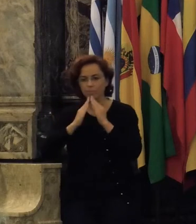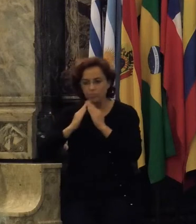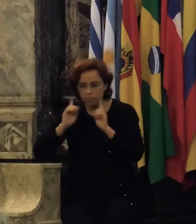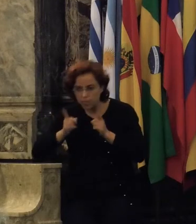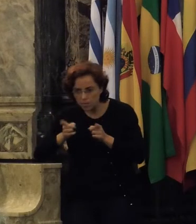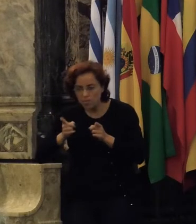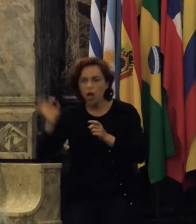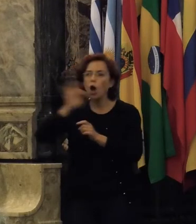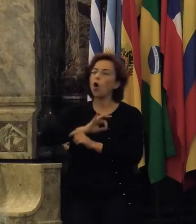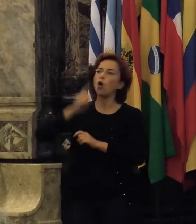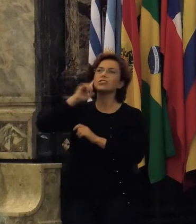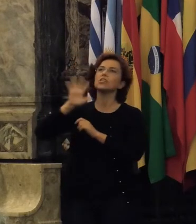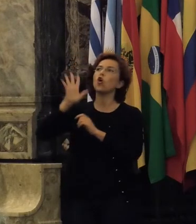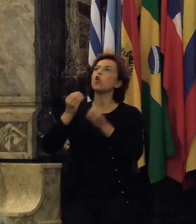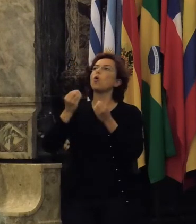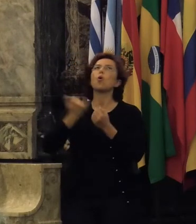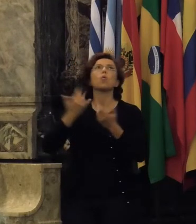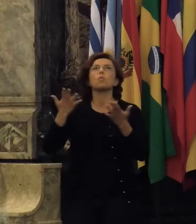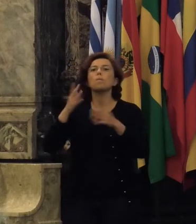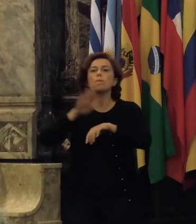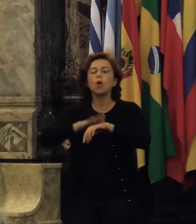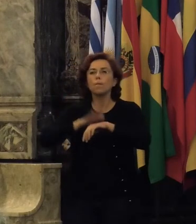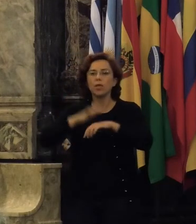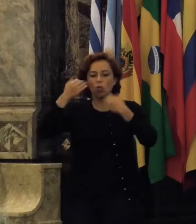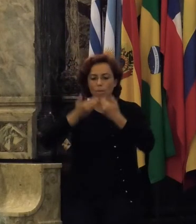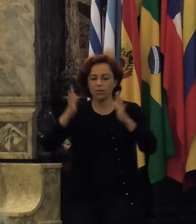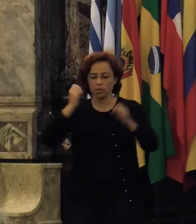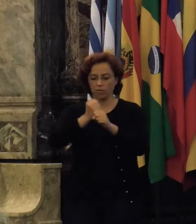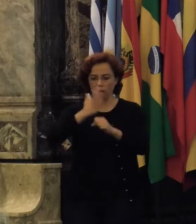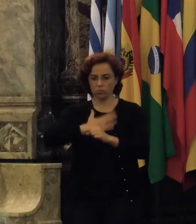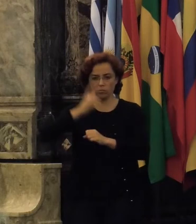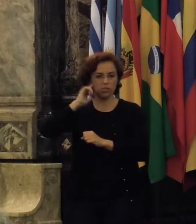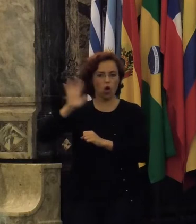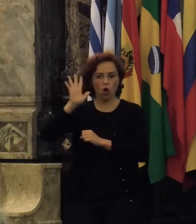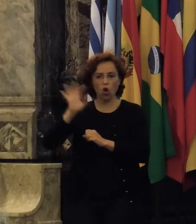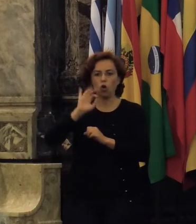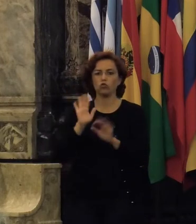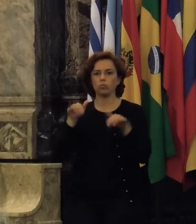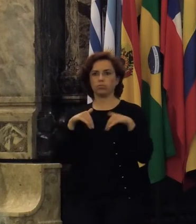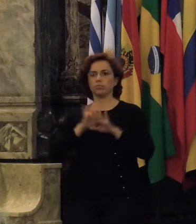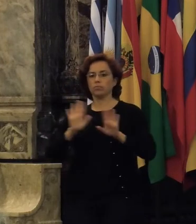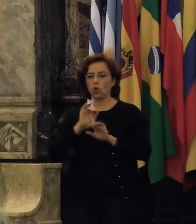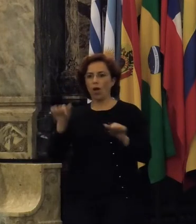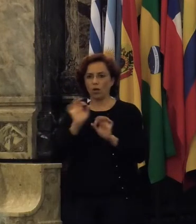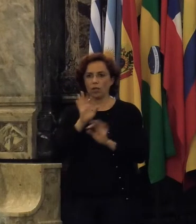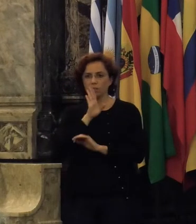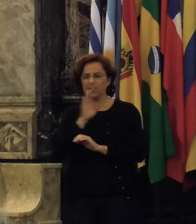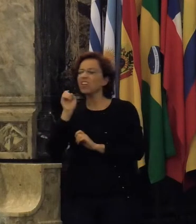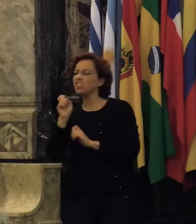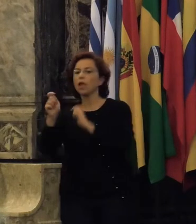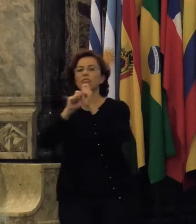es el momento en el cual un psicólogo empieza a actuar y cuál es el momento en el que no tiene que hacerlo? ¿Quién toma la